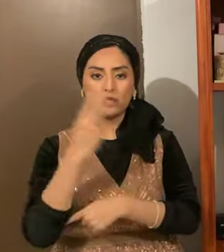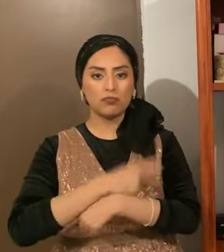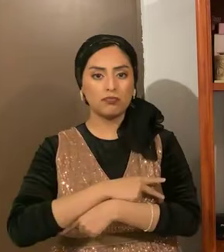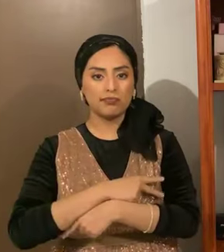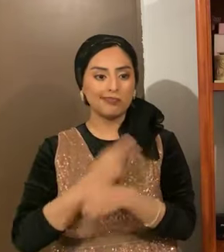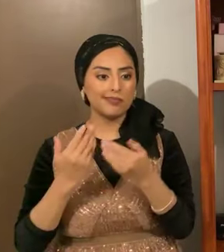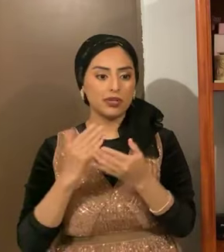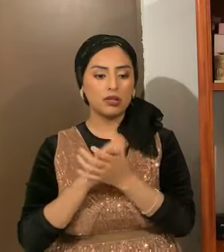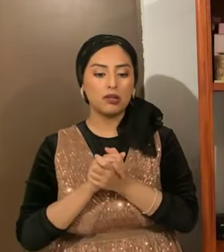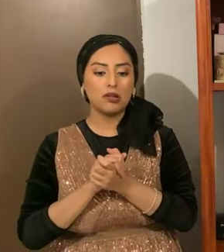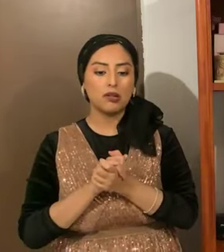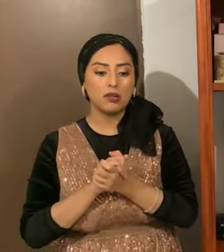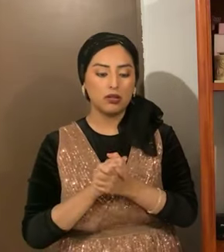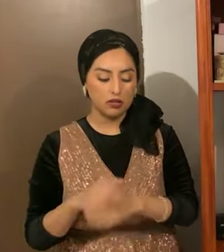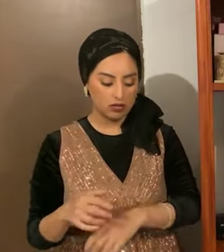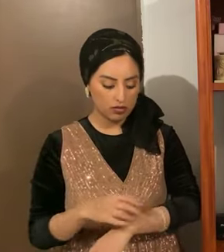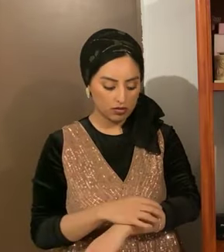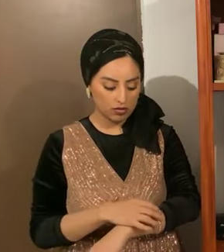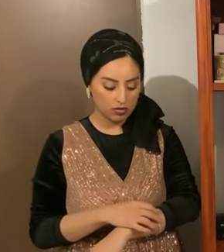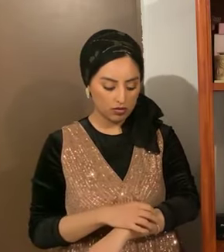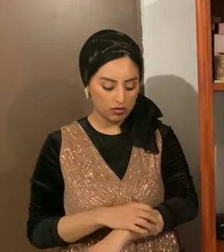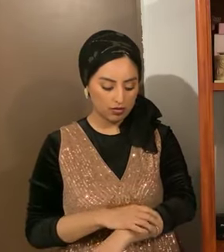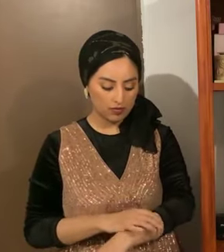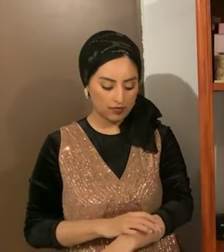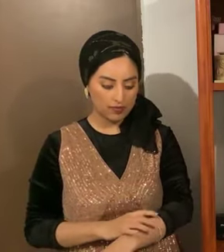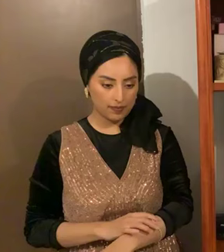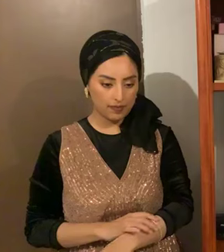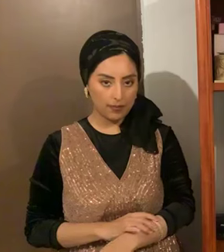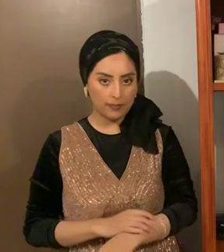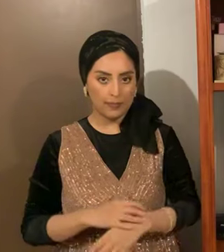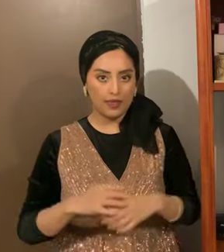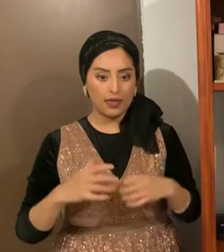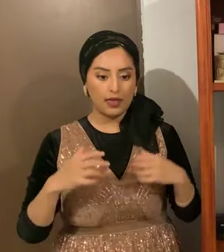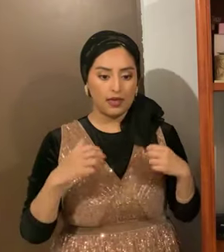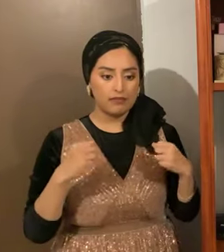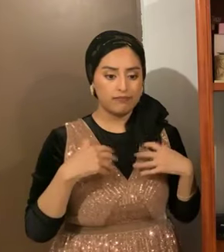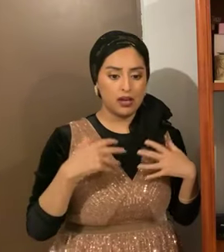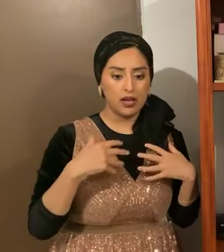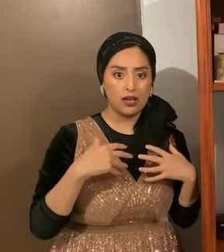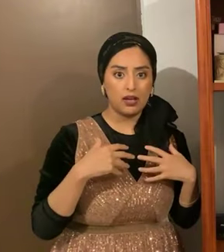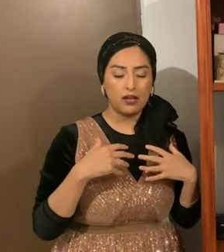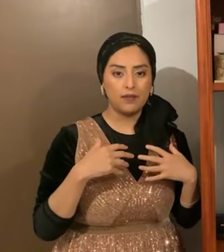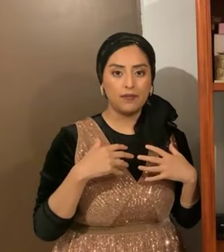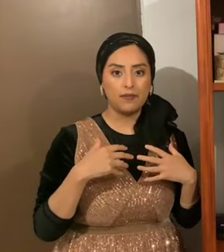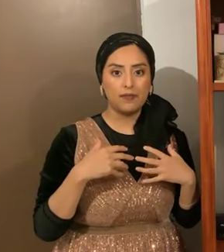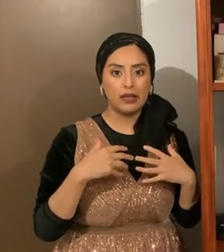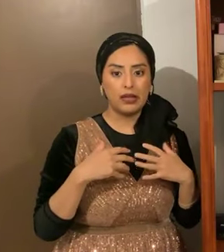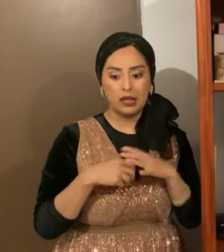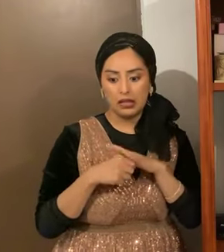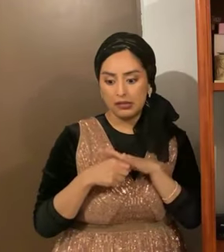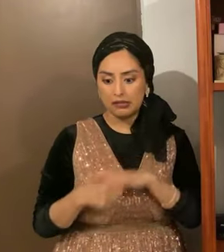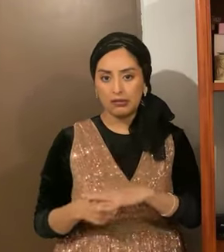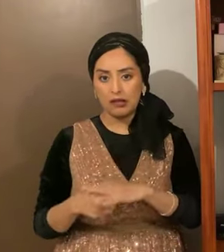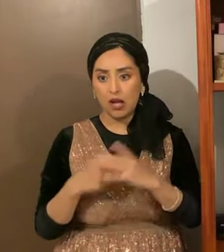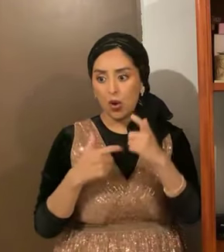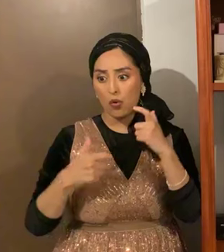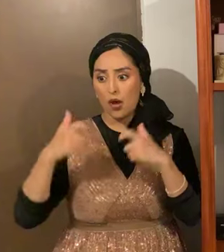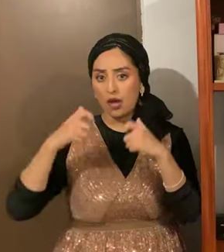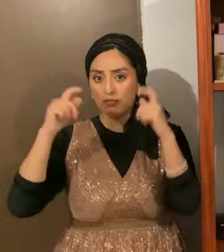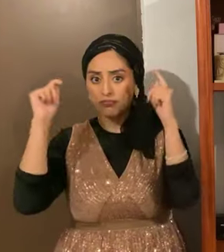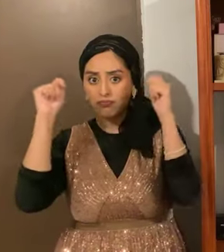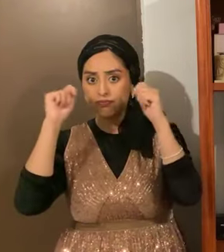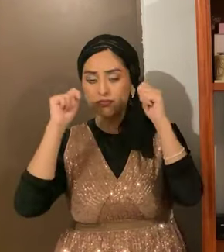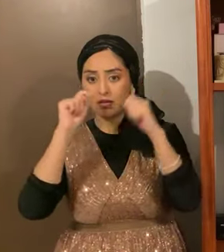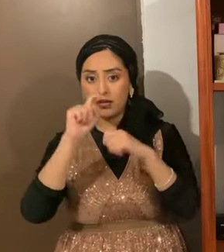no sé. Voy a hablar terror o preocupación por la gran tribulación, porque la